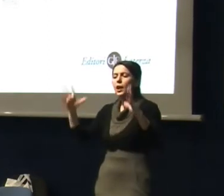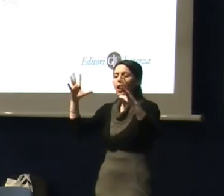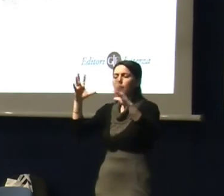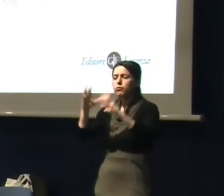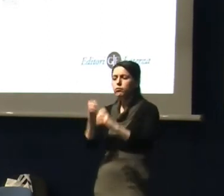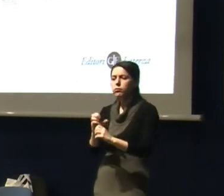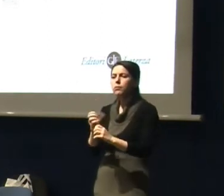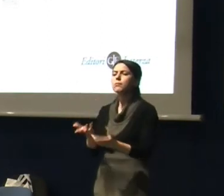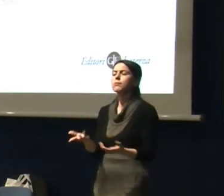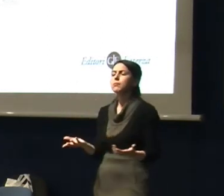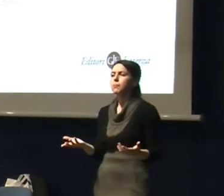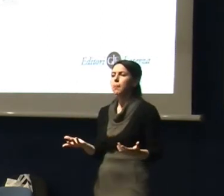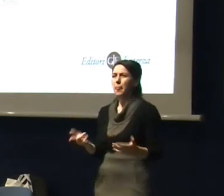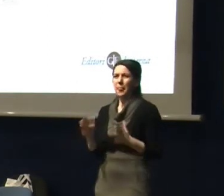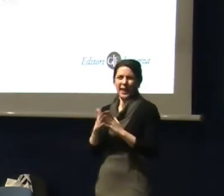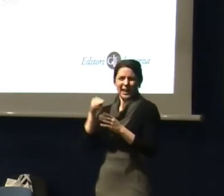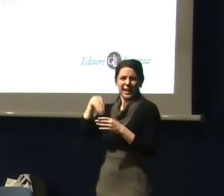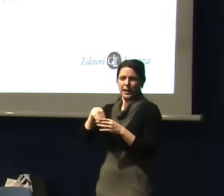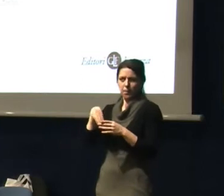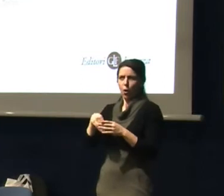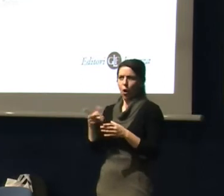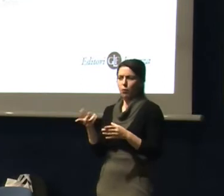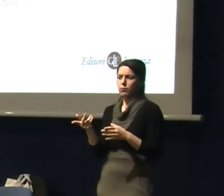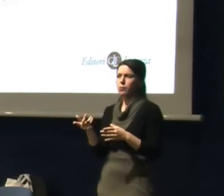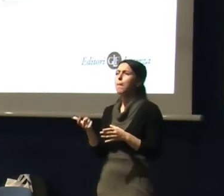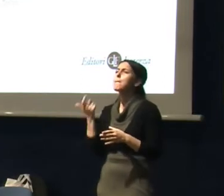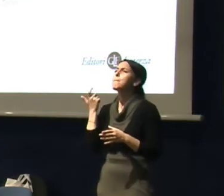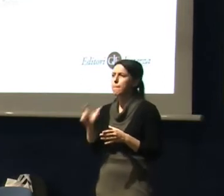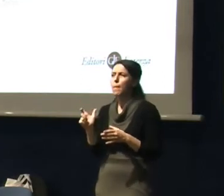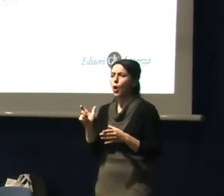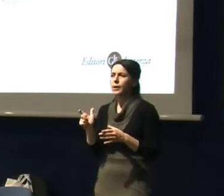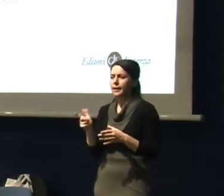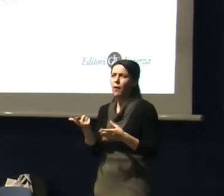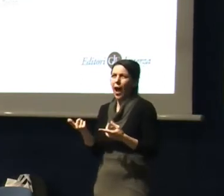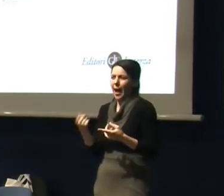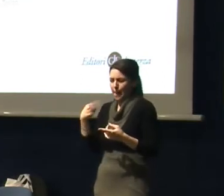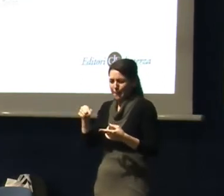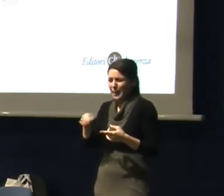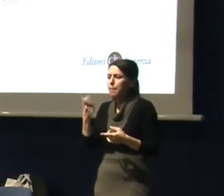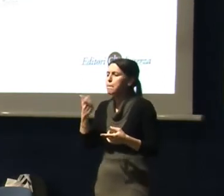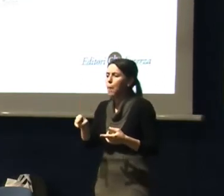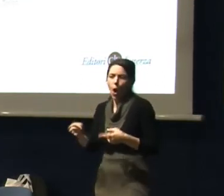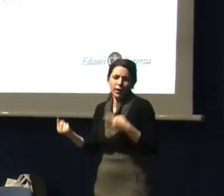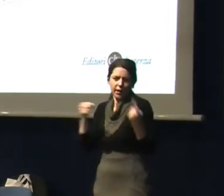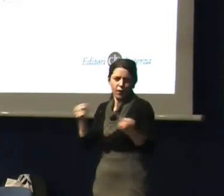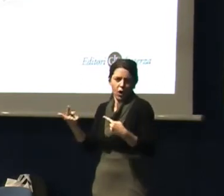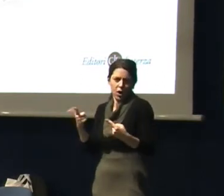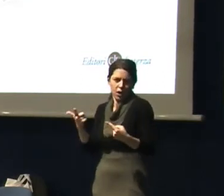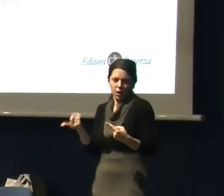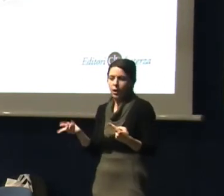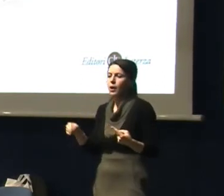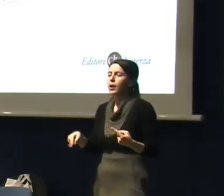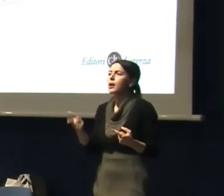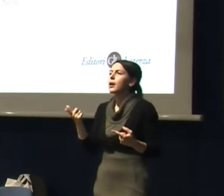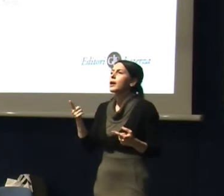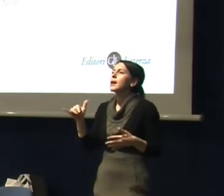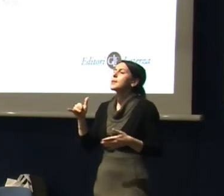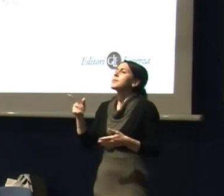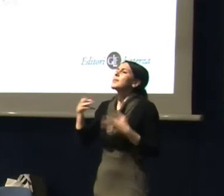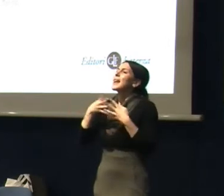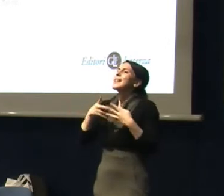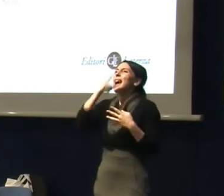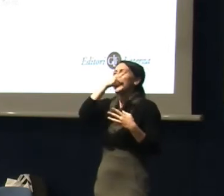nel libro troverete il perché cioè non è tanto da discutere quando negli stati uniti la stampa si